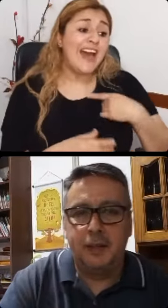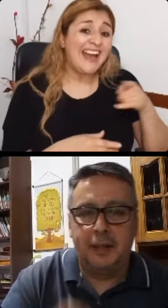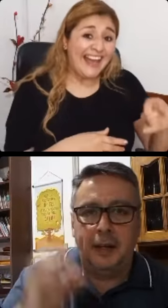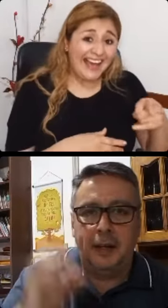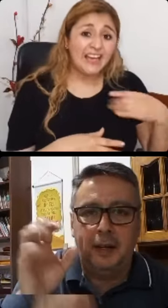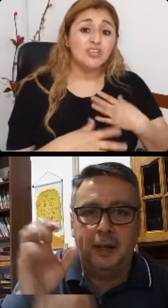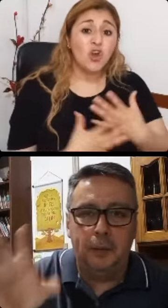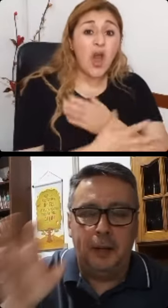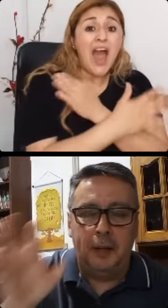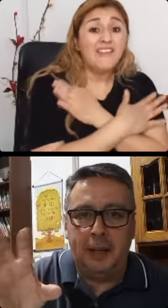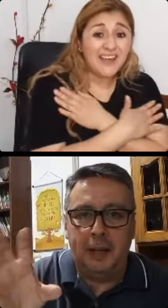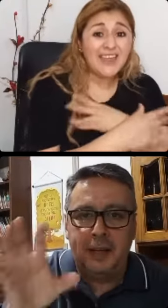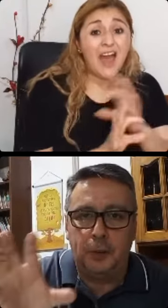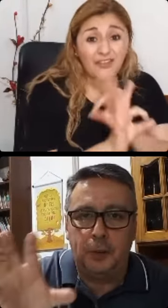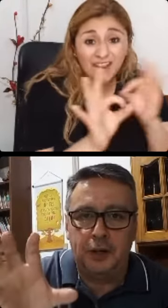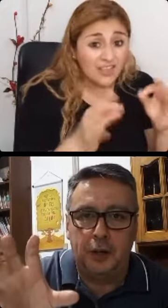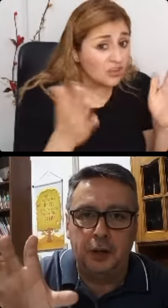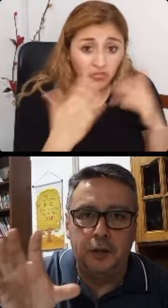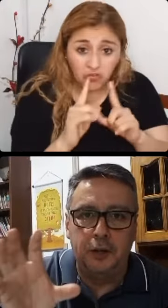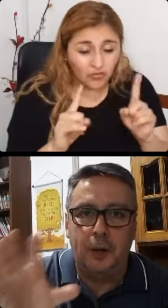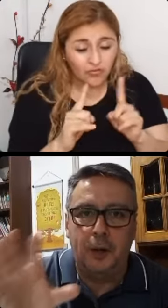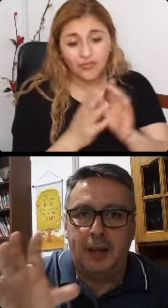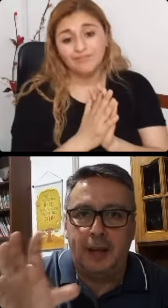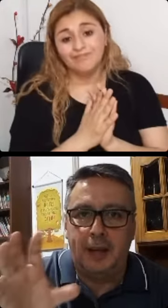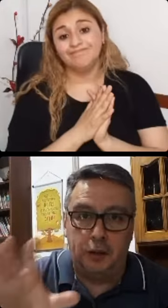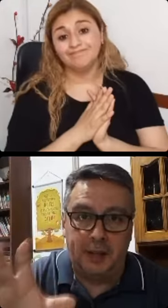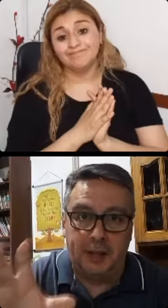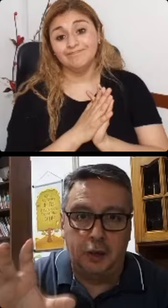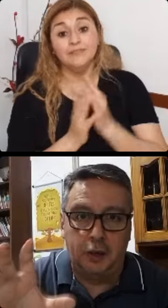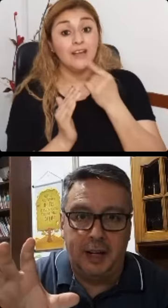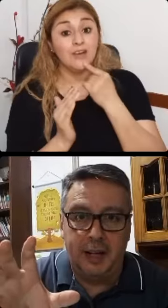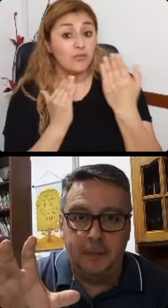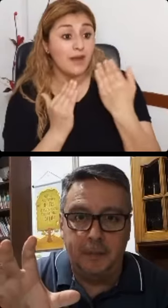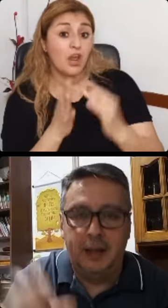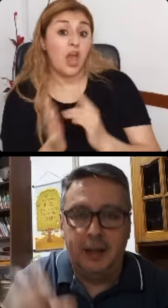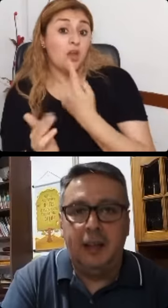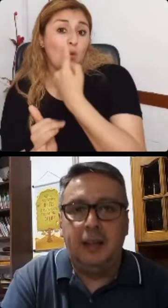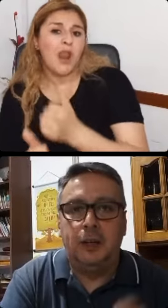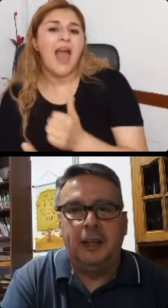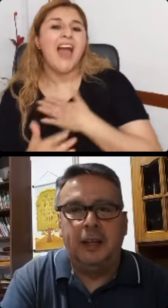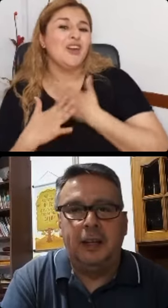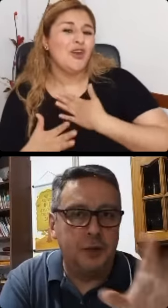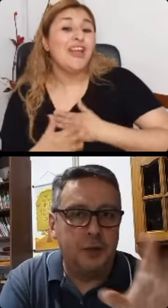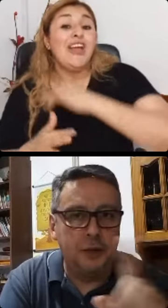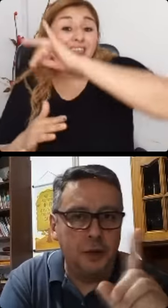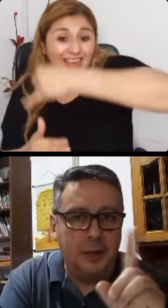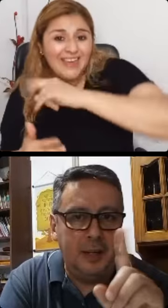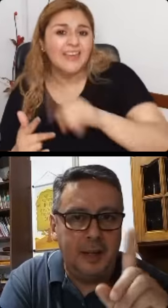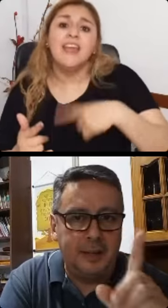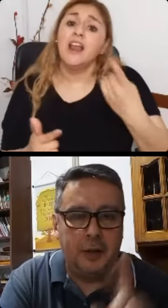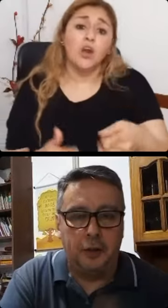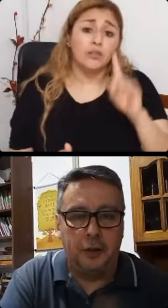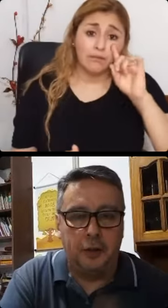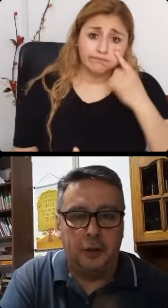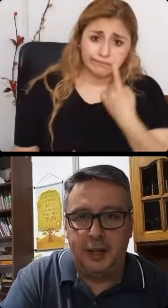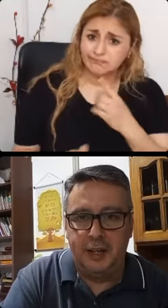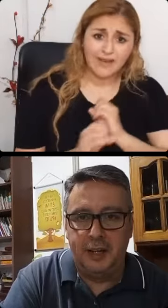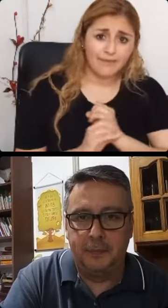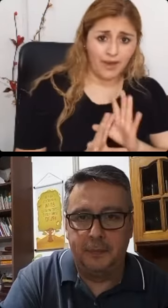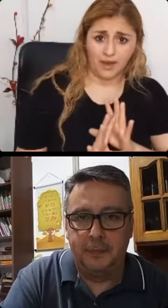o sea que en una situación yo iba a estar contento con ella y en otra situación yo no iba a estar